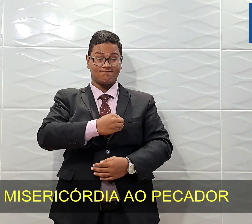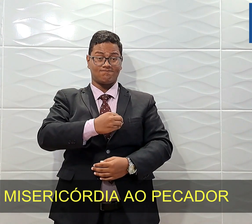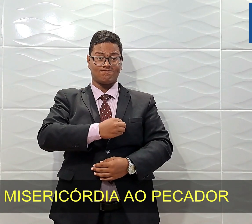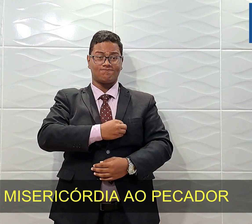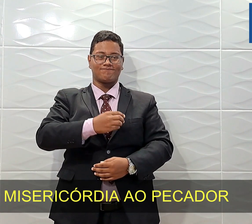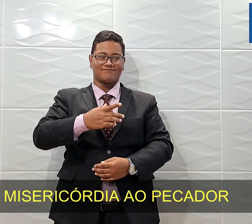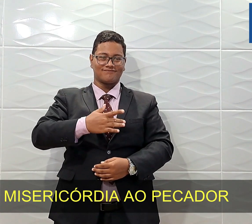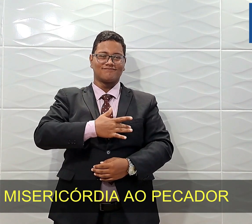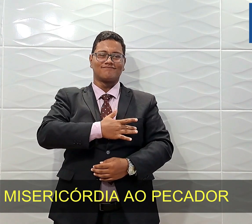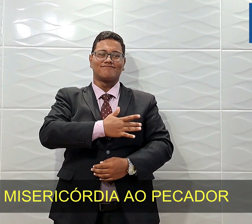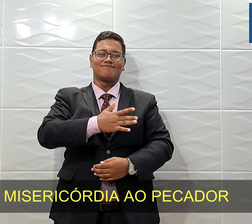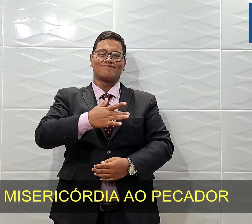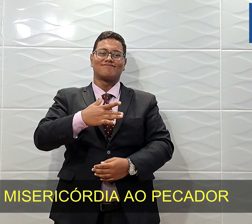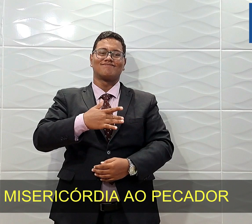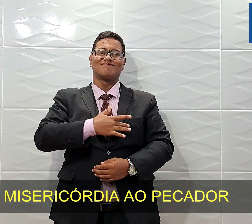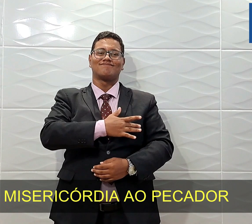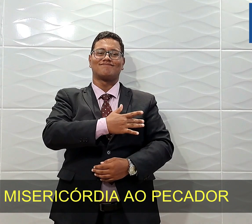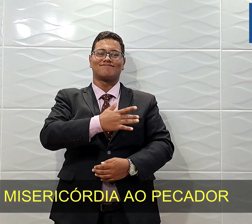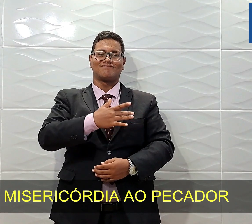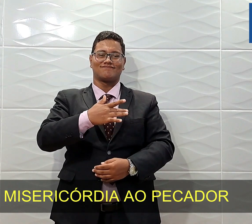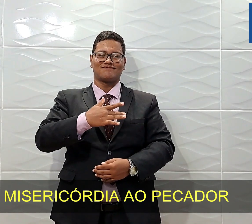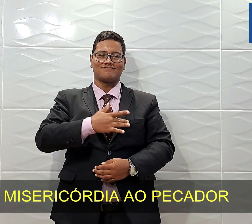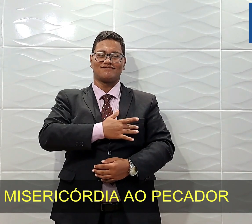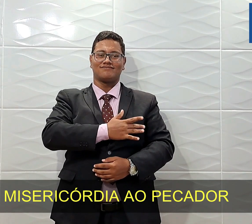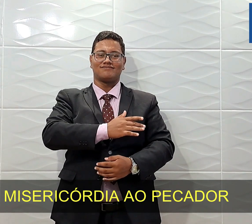Misericórdia ao pecador